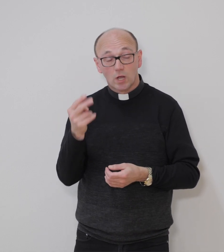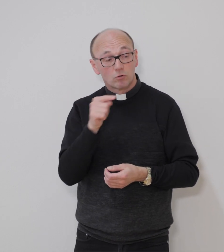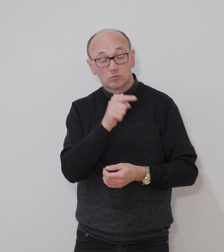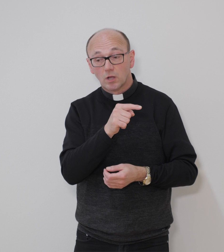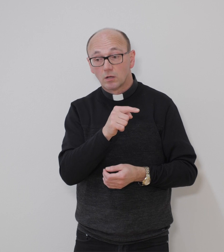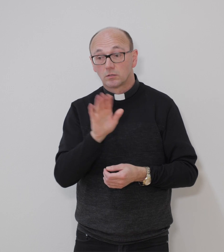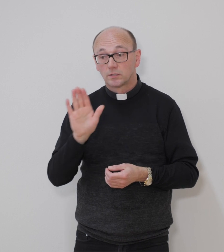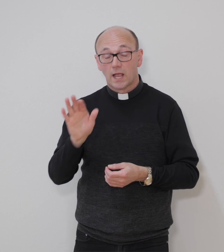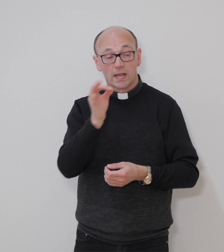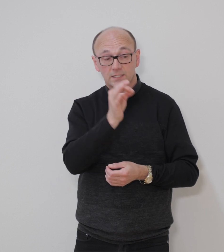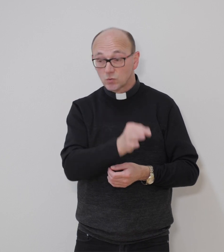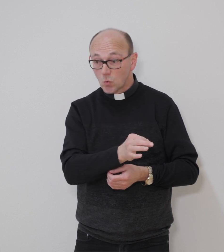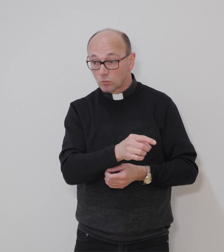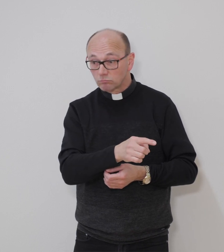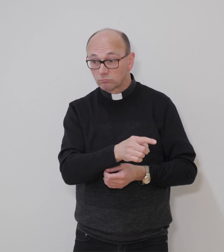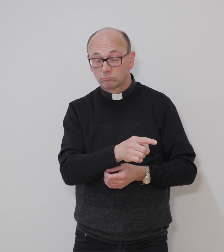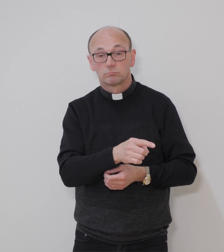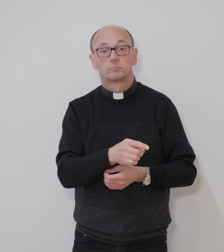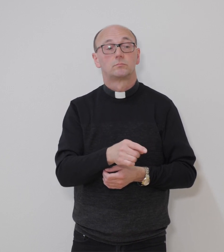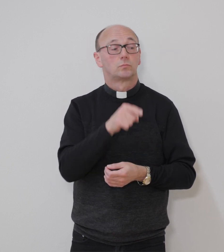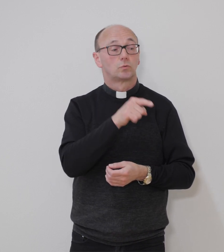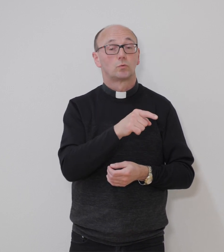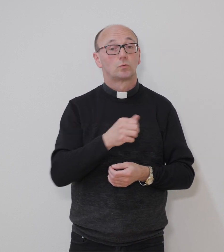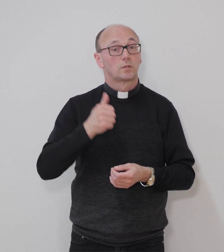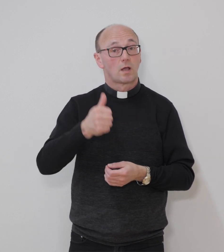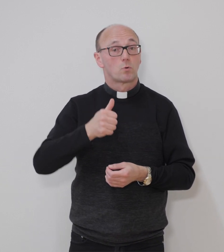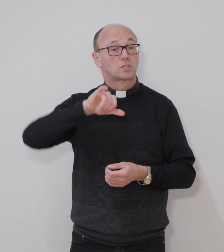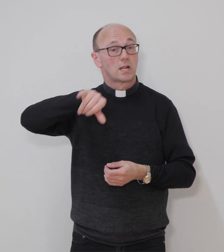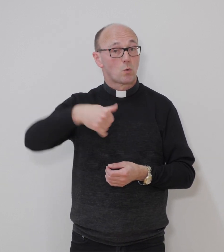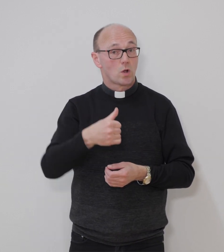Dann sagte er zu dem Jünger: Siehe deine Mutter.